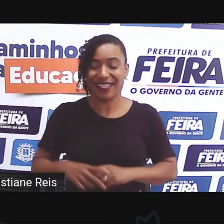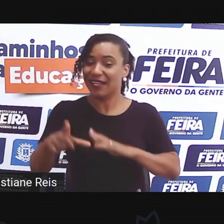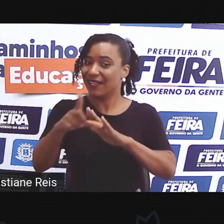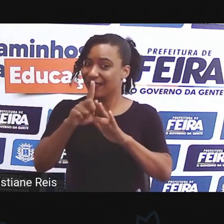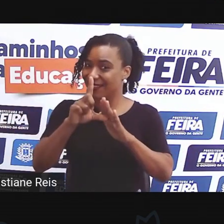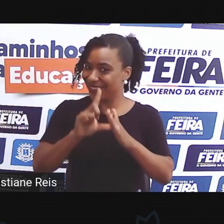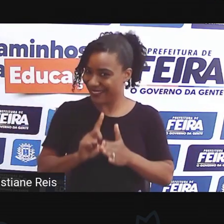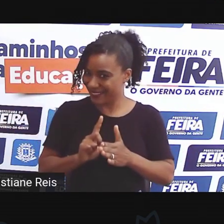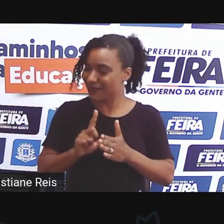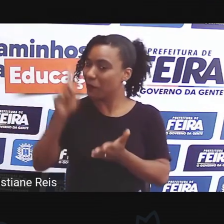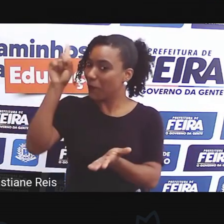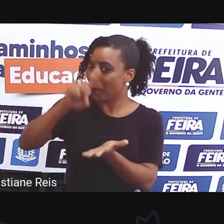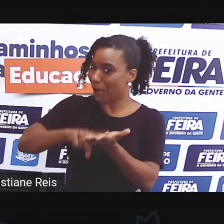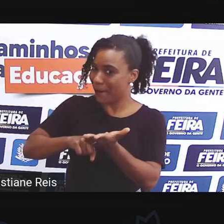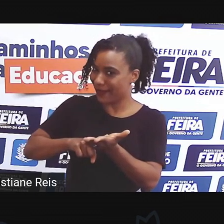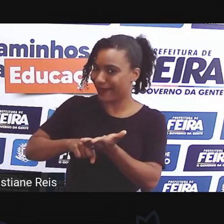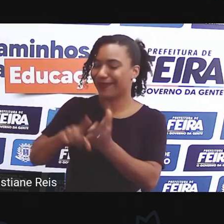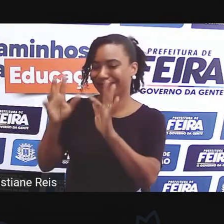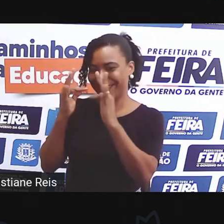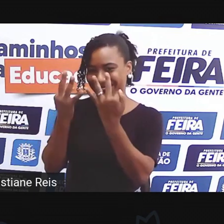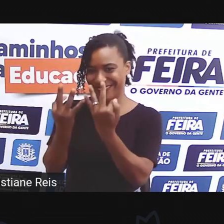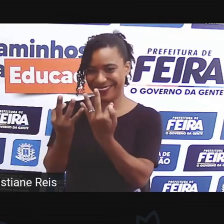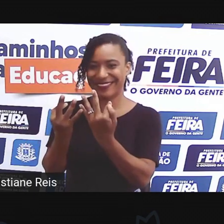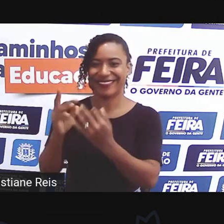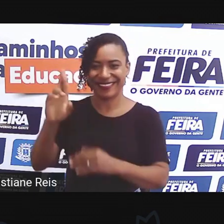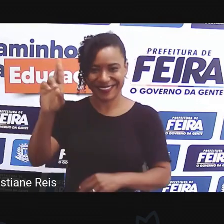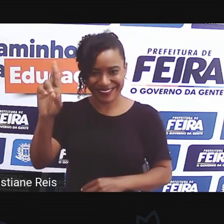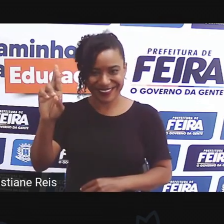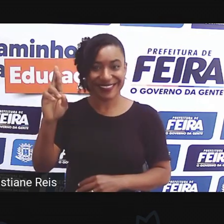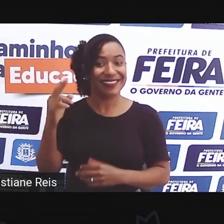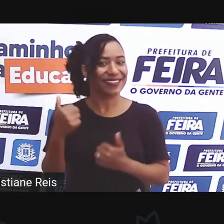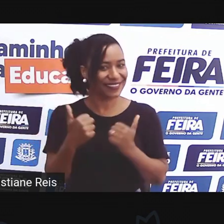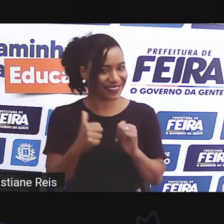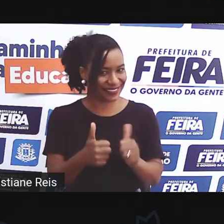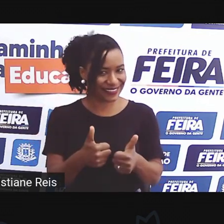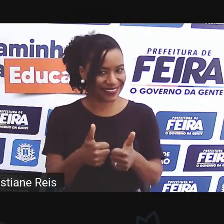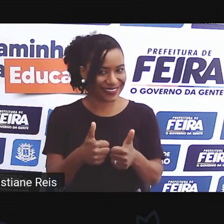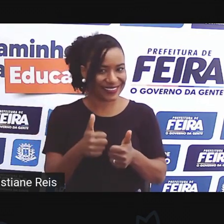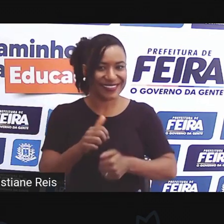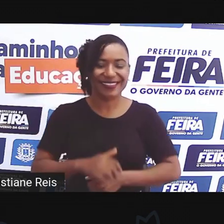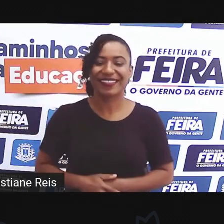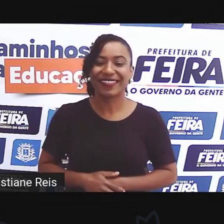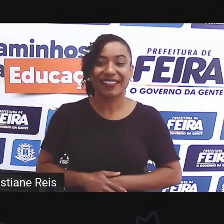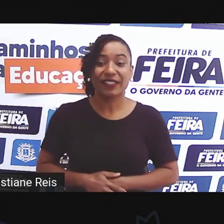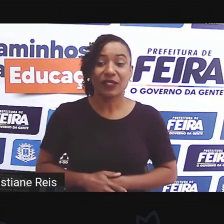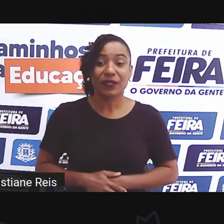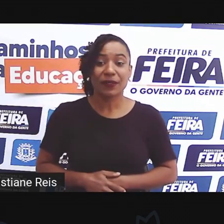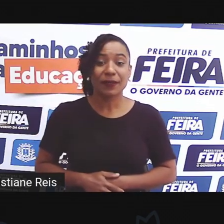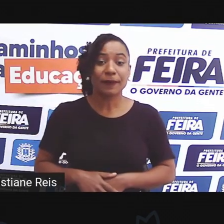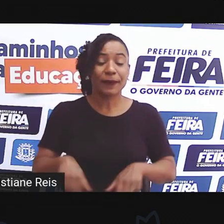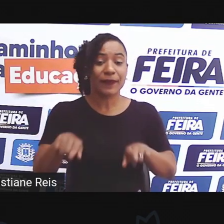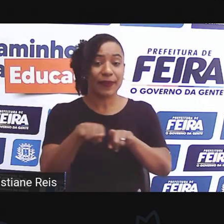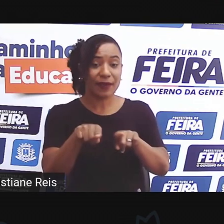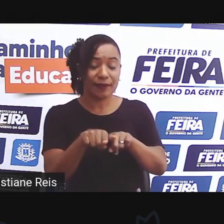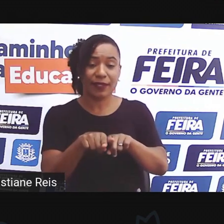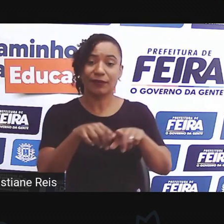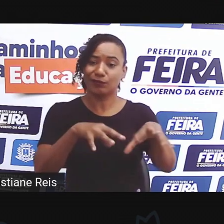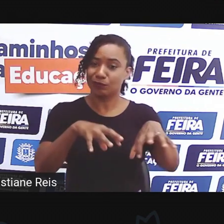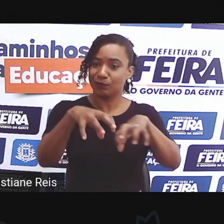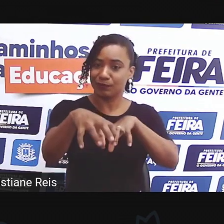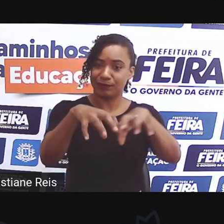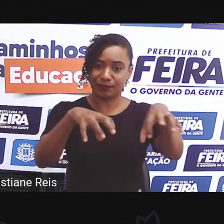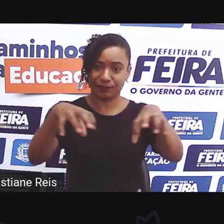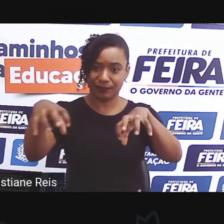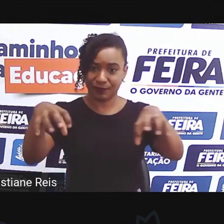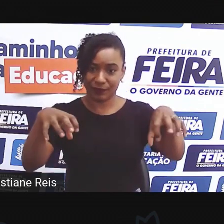bom estabelecer esses combinados com os adultos da nossa casa, tá joia? E separar todo esse material. Quanto